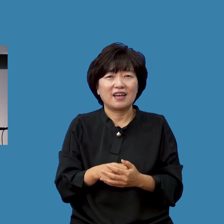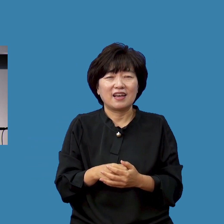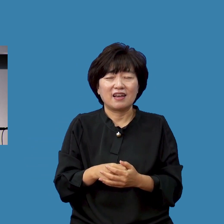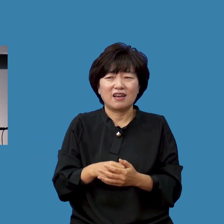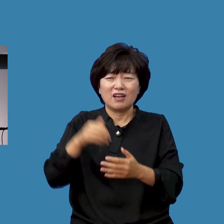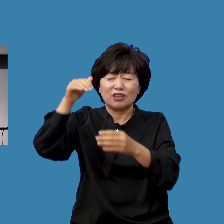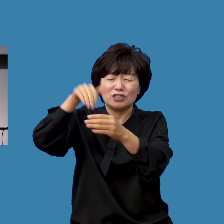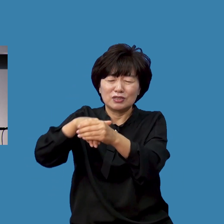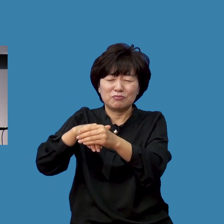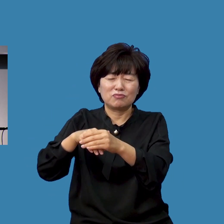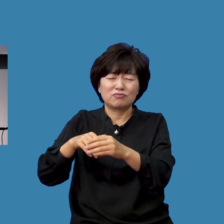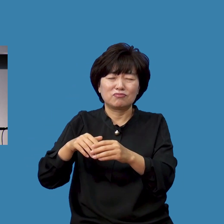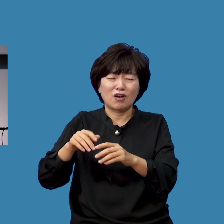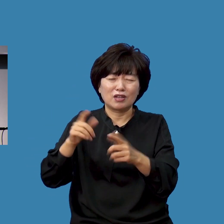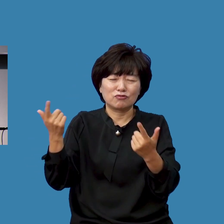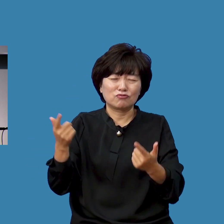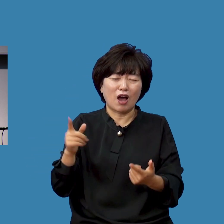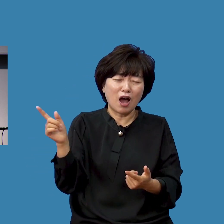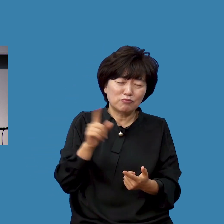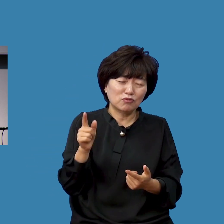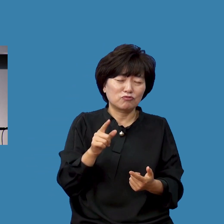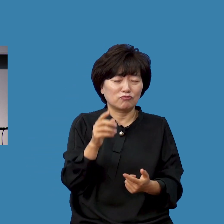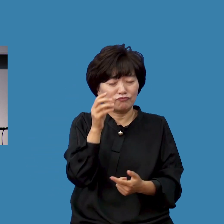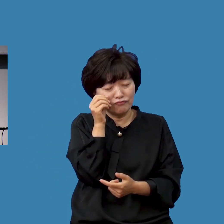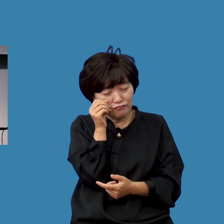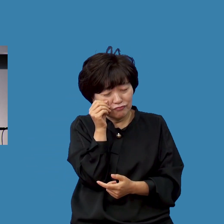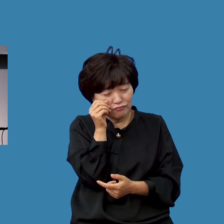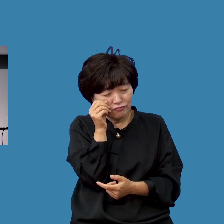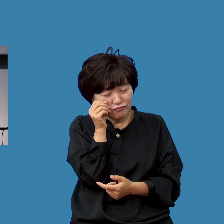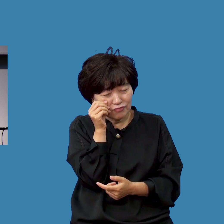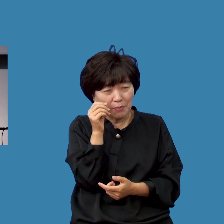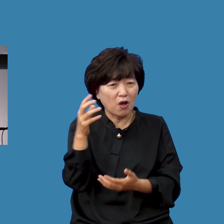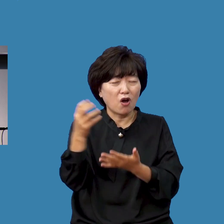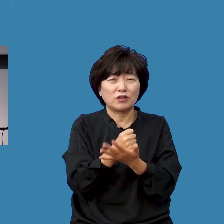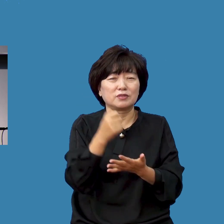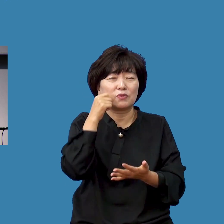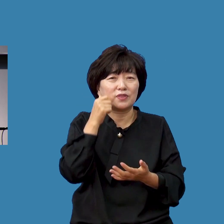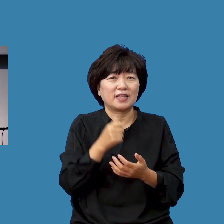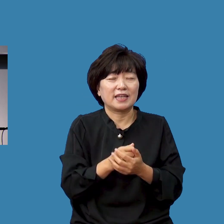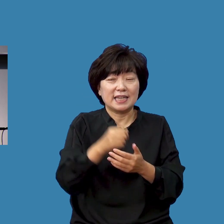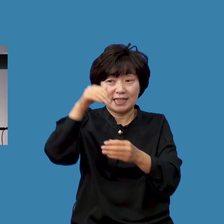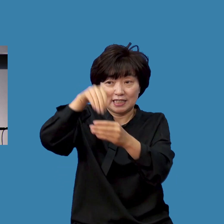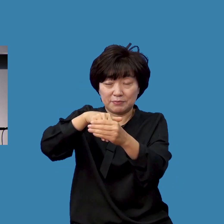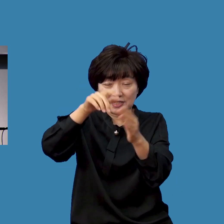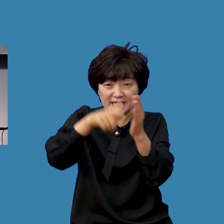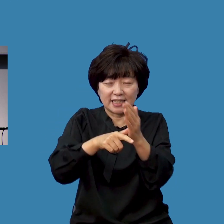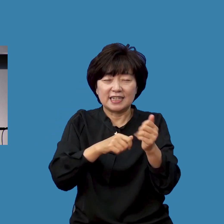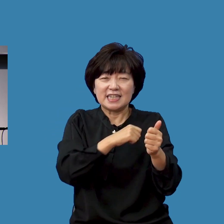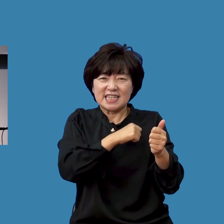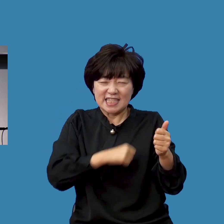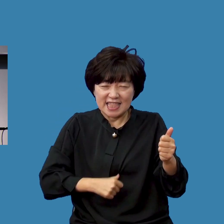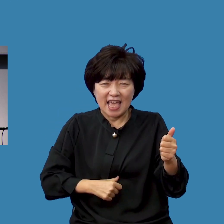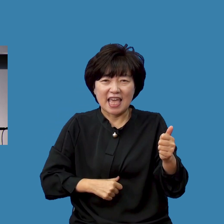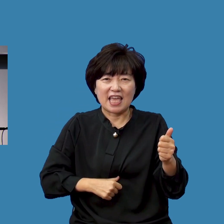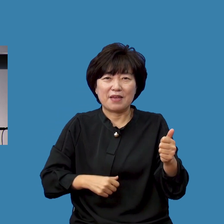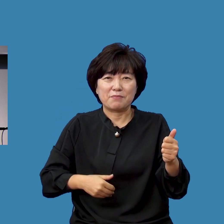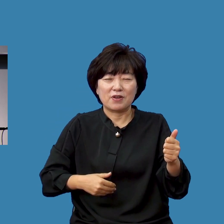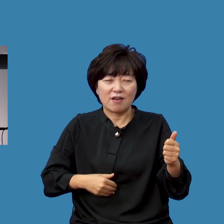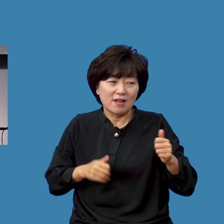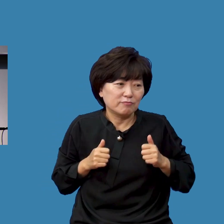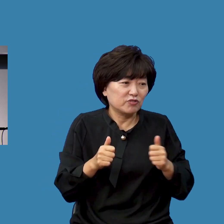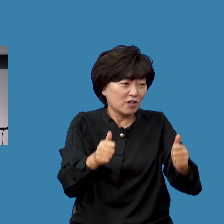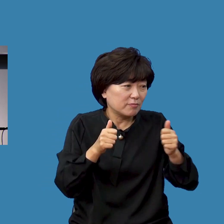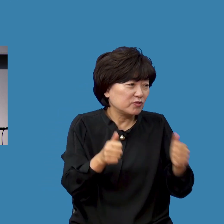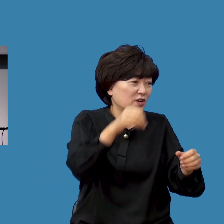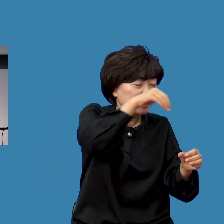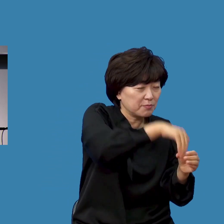엉뚱하게 심는 건 안 하고 인내해야 돼, 그리고 아무것도 안 하고 있으면요, 그거 아무것도 못 얻는 거야. 심어야 될 때는 인내해야 되는 게 아니고